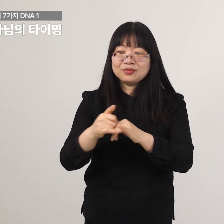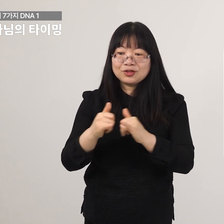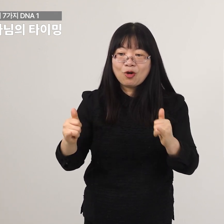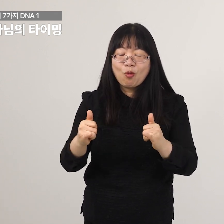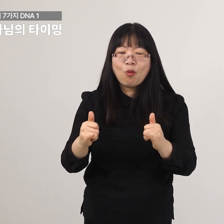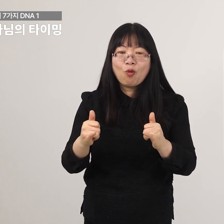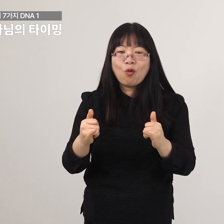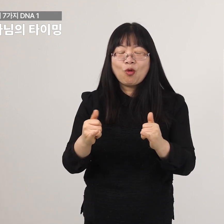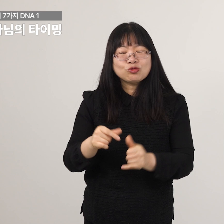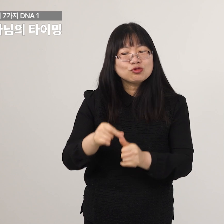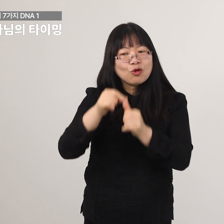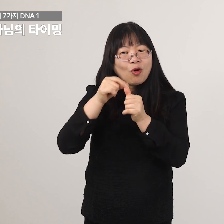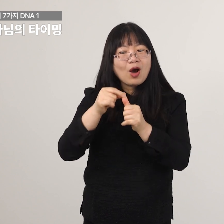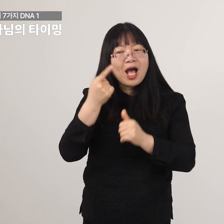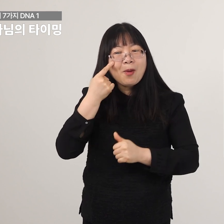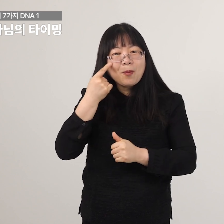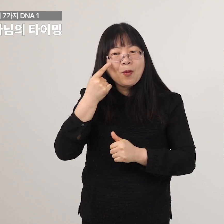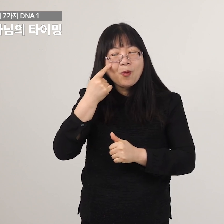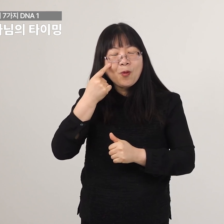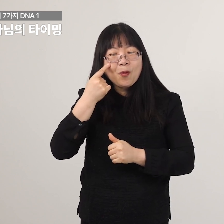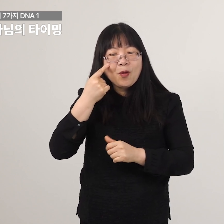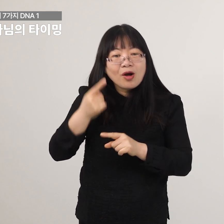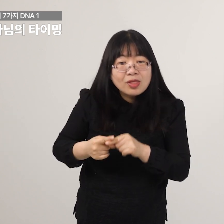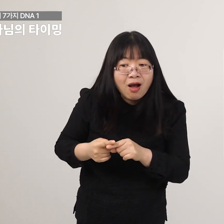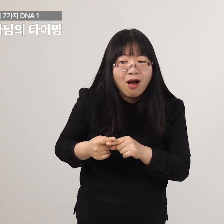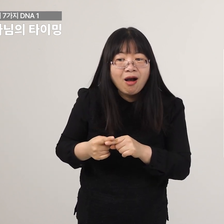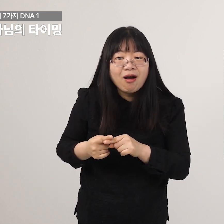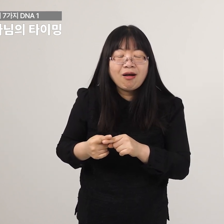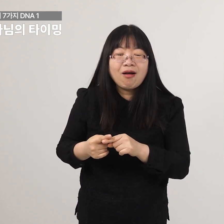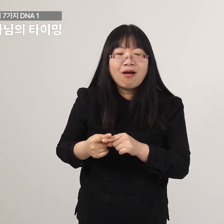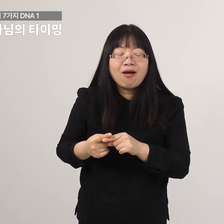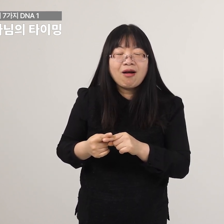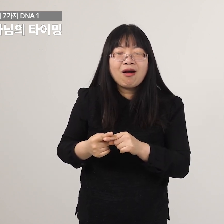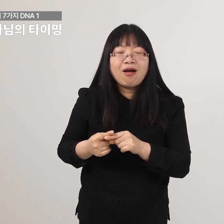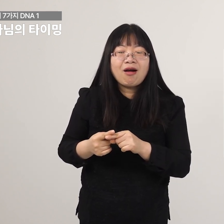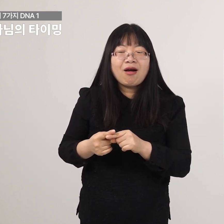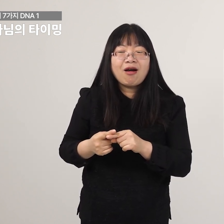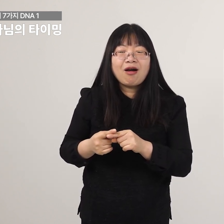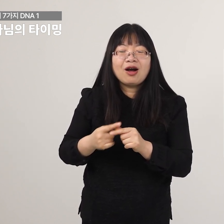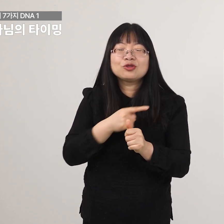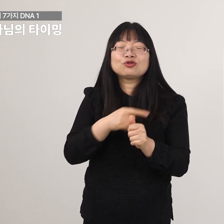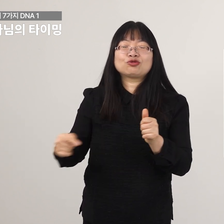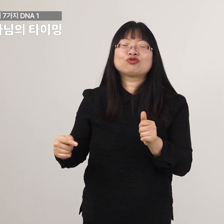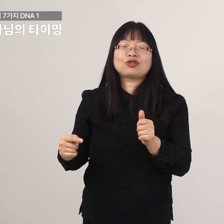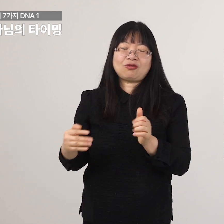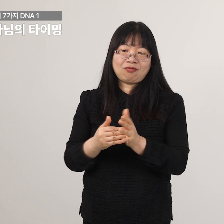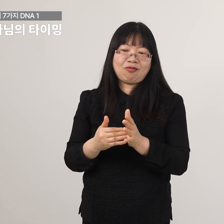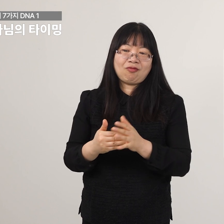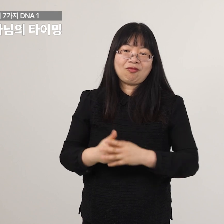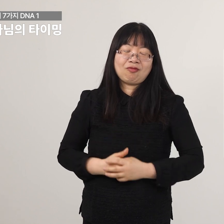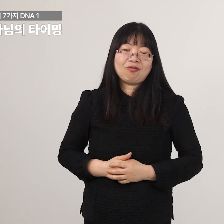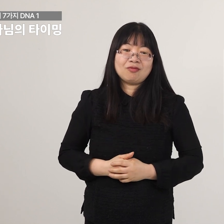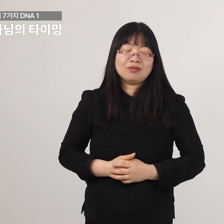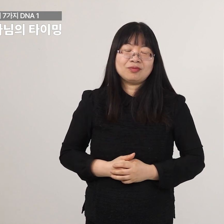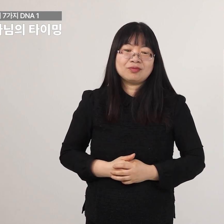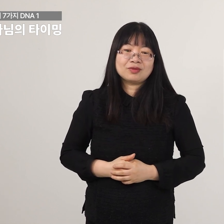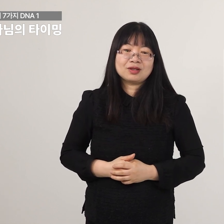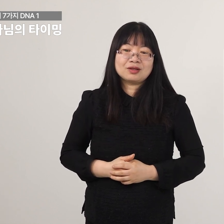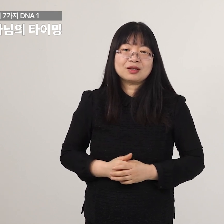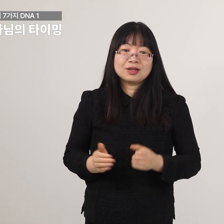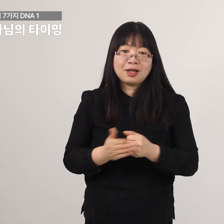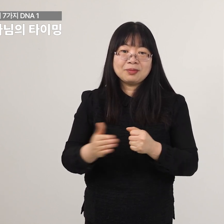민족을 어떻게 좀 구원해 보려고 하다가 살인을 저질러요. 그리고